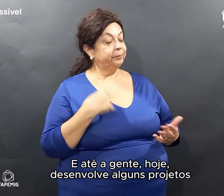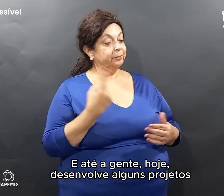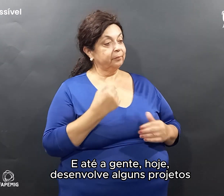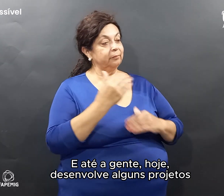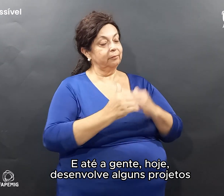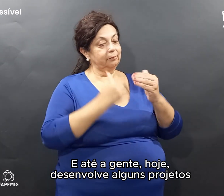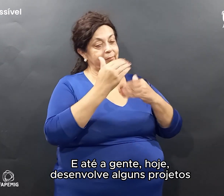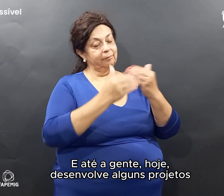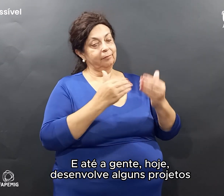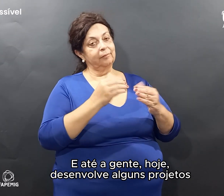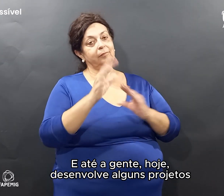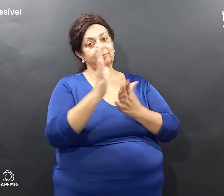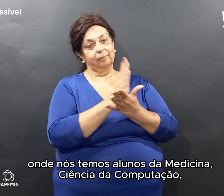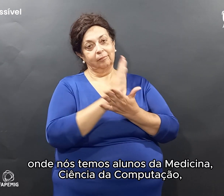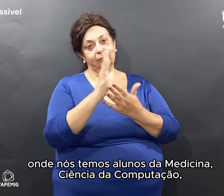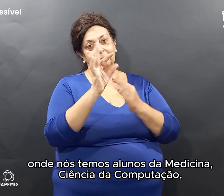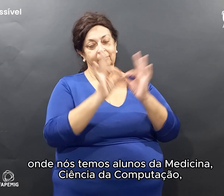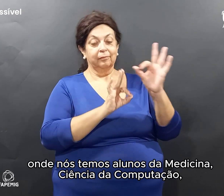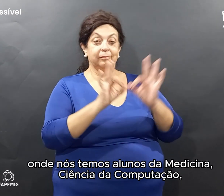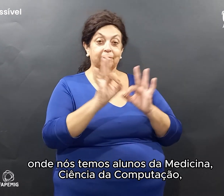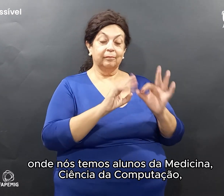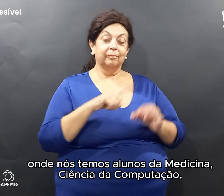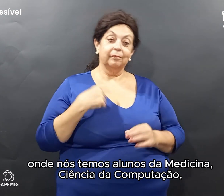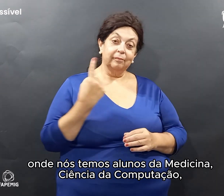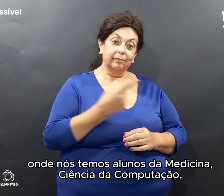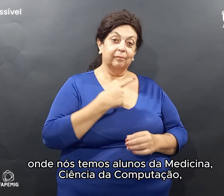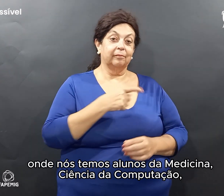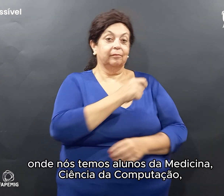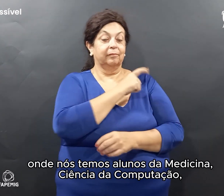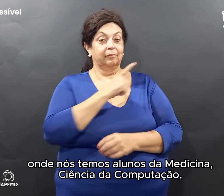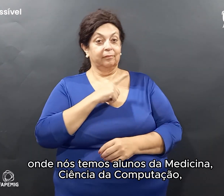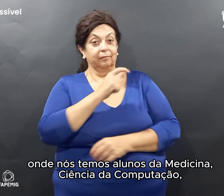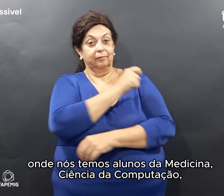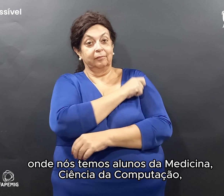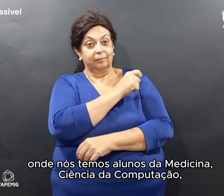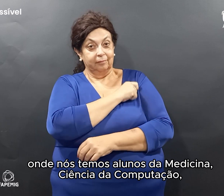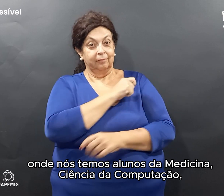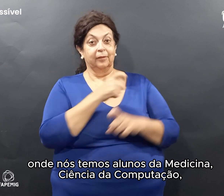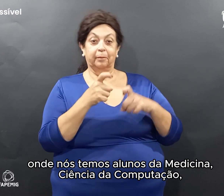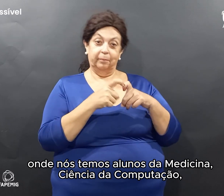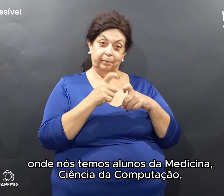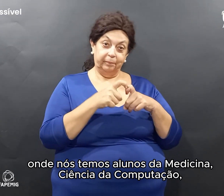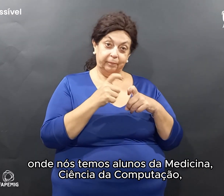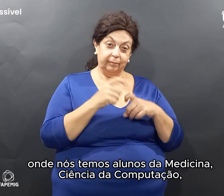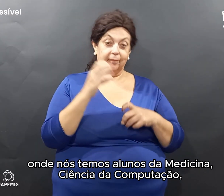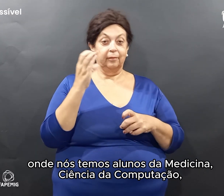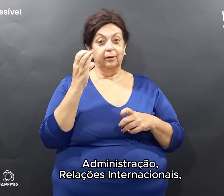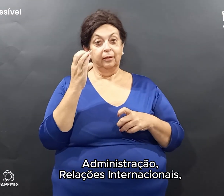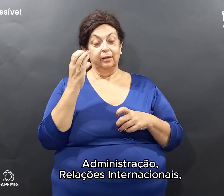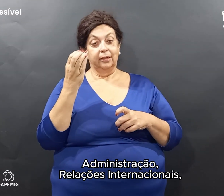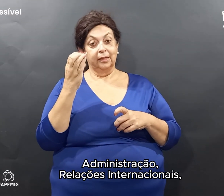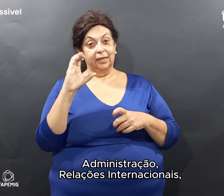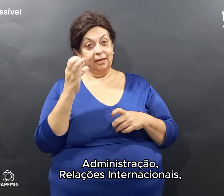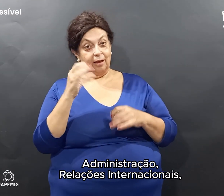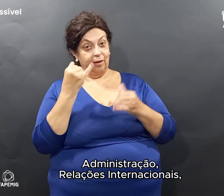aí alguns projetos onde nós temos alunos da medicina, ciência da informação, administração,